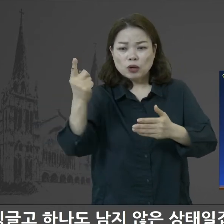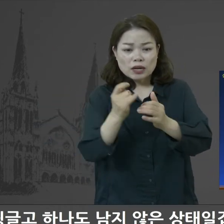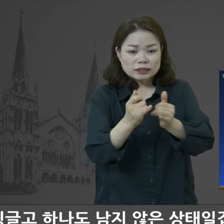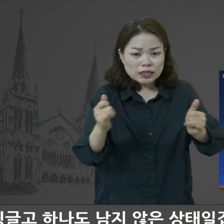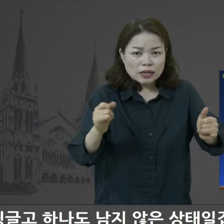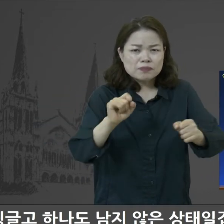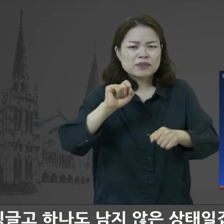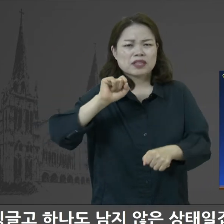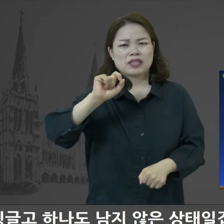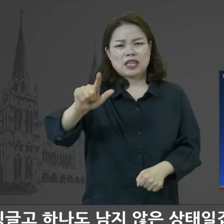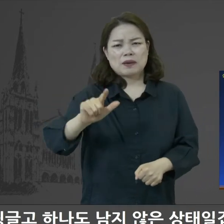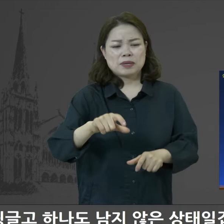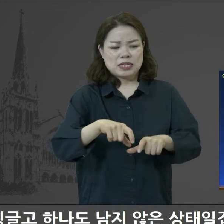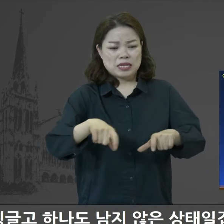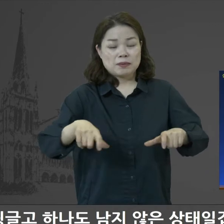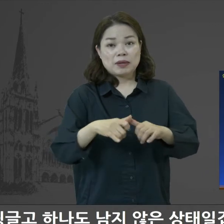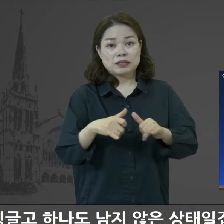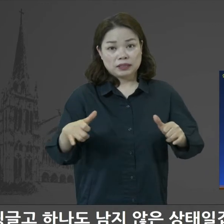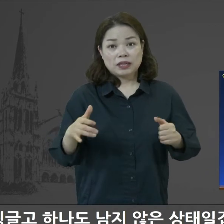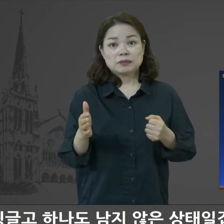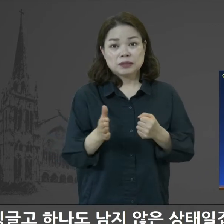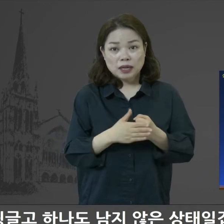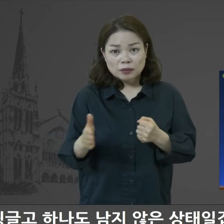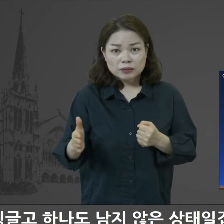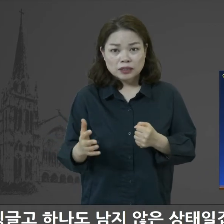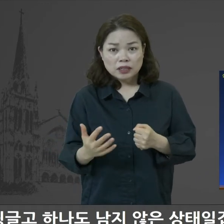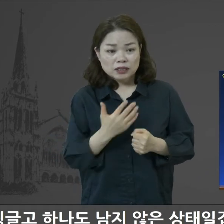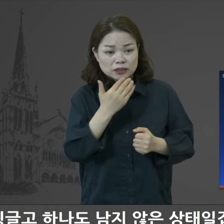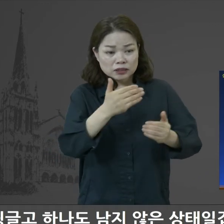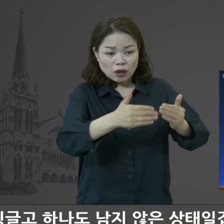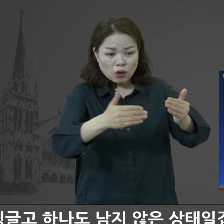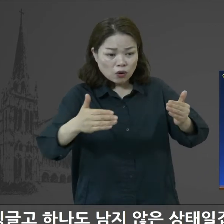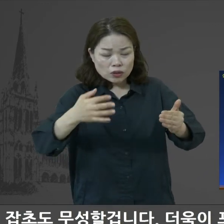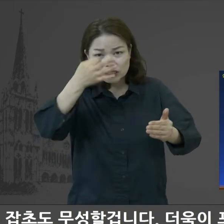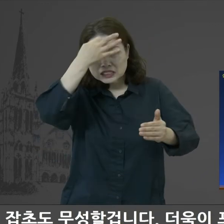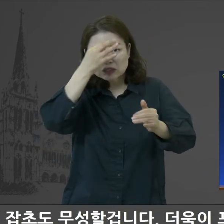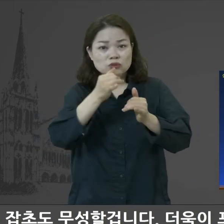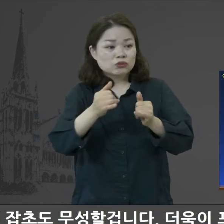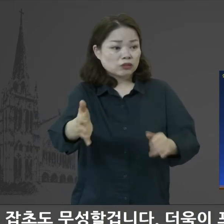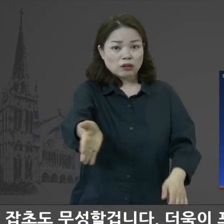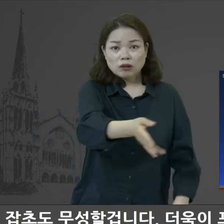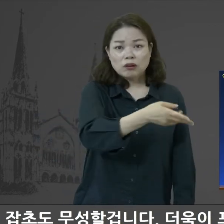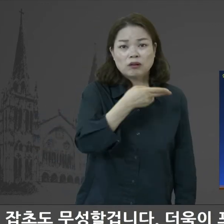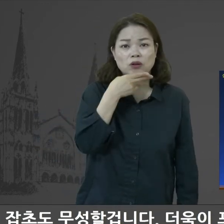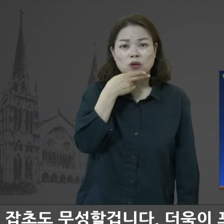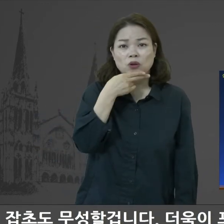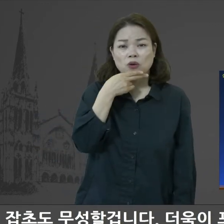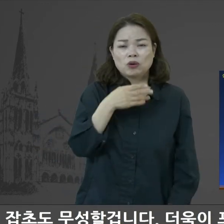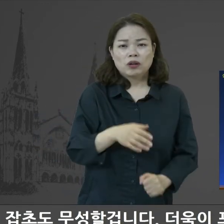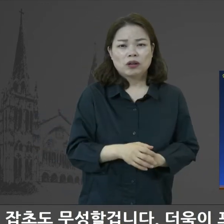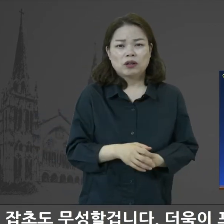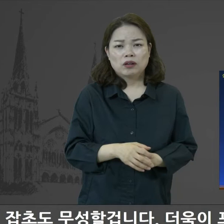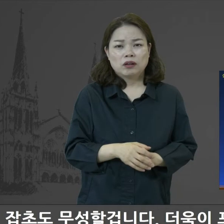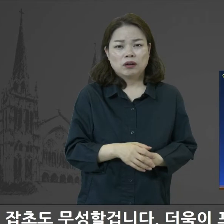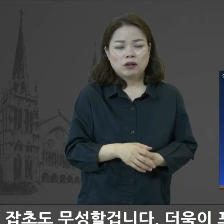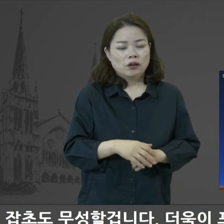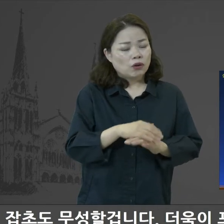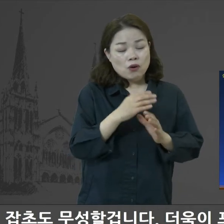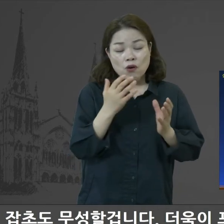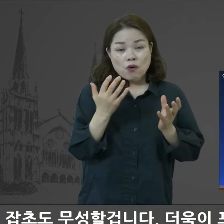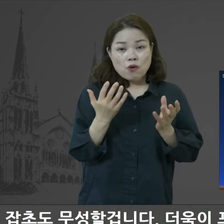사람들의 대부분은 일반 사람들이다 보니 성벽 기술자들도 없었을 거예요.